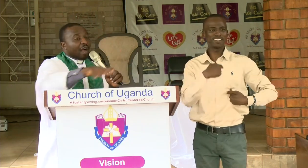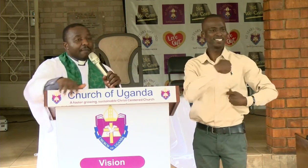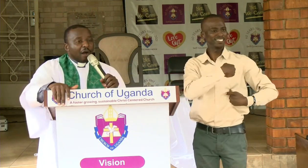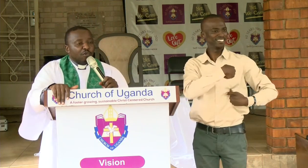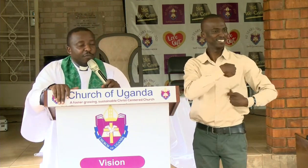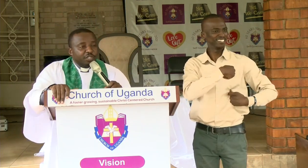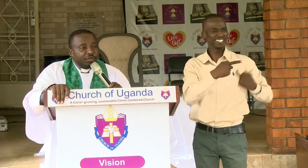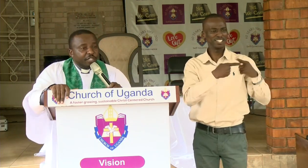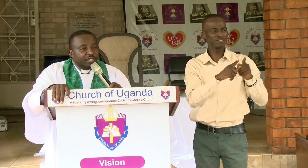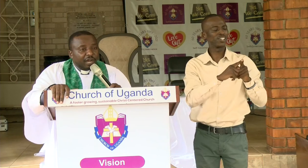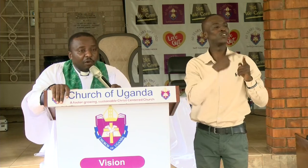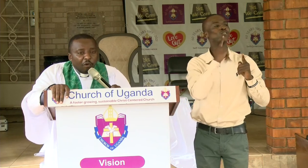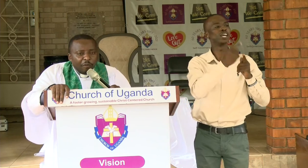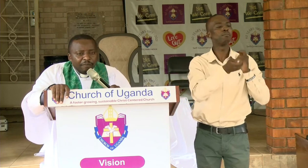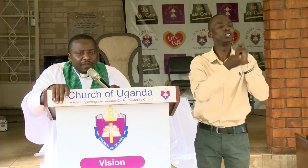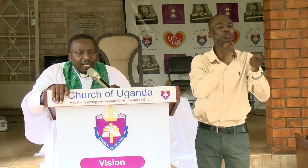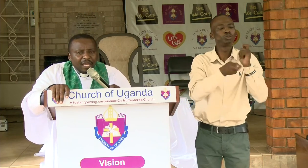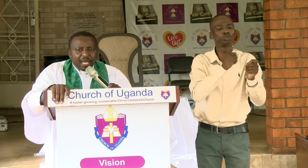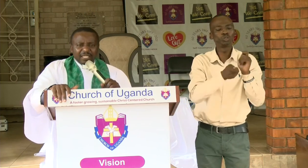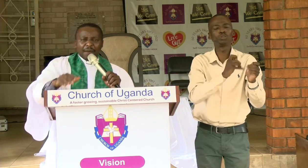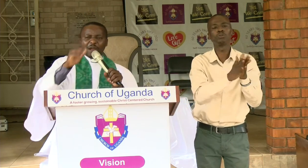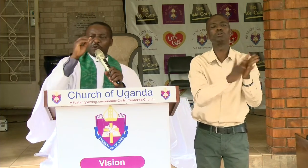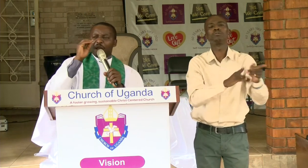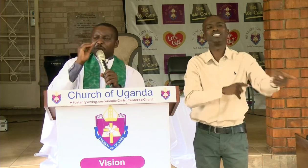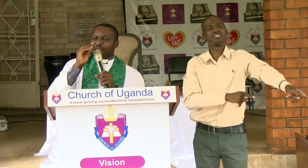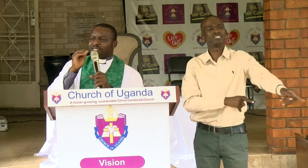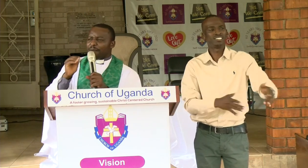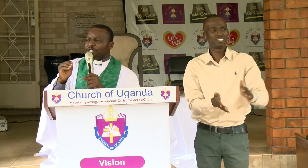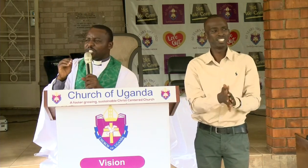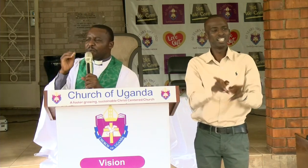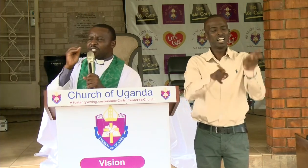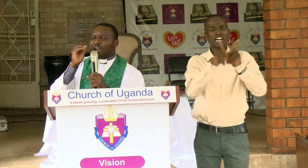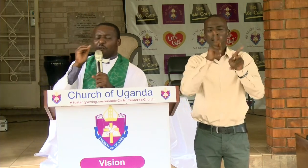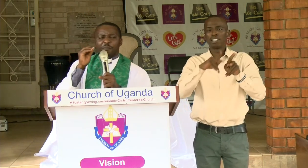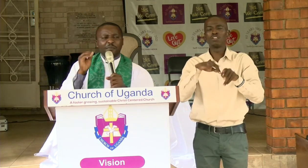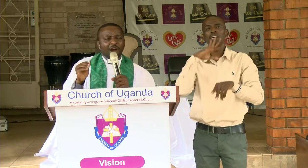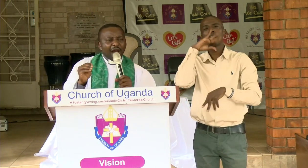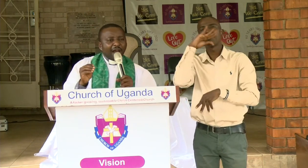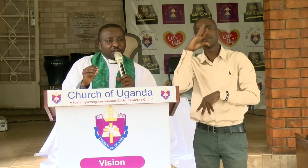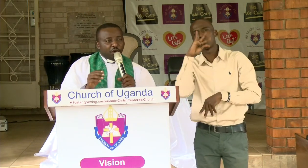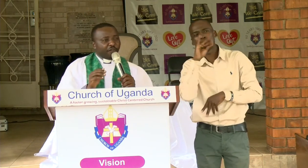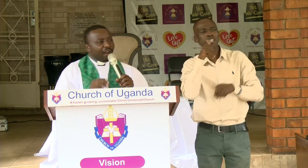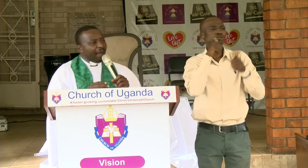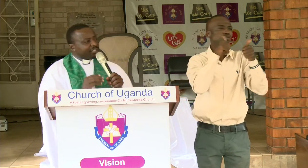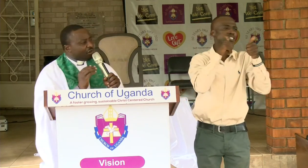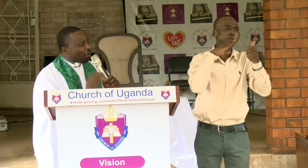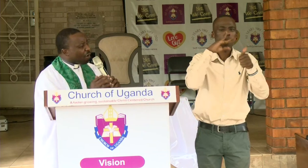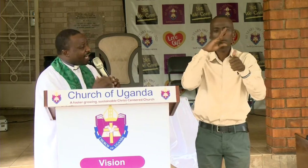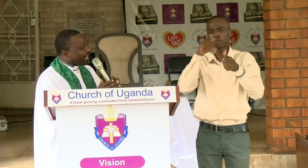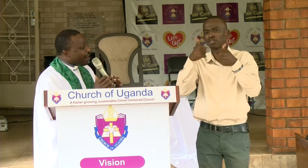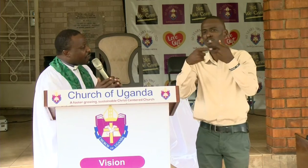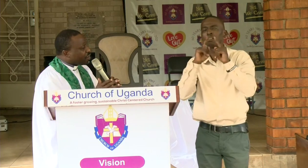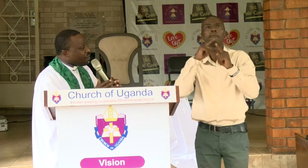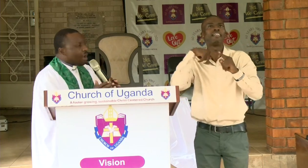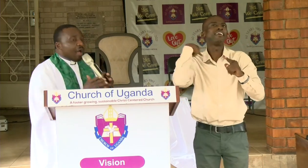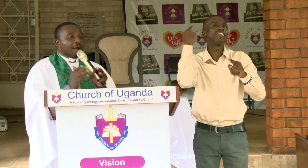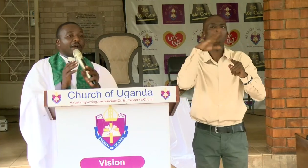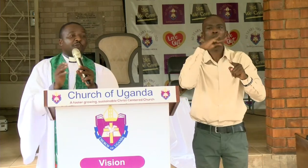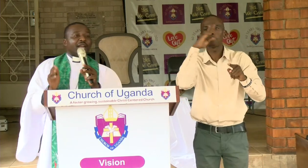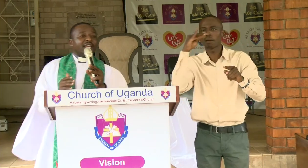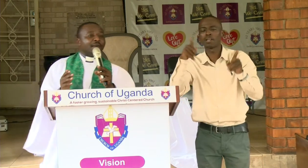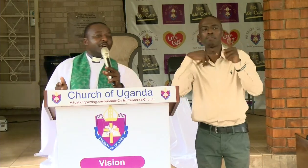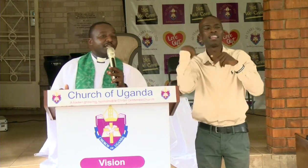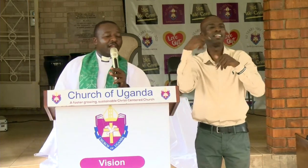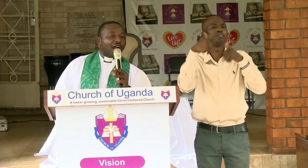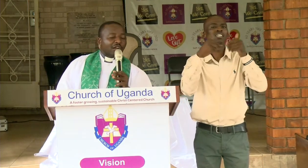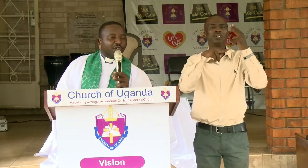muwanga gw'ogamba agulumiziwe kitalo nti abantu bano bansaamu kitiibwa kya ku mimwa ky'ova olaba nti n'okulayira ennaku zino